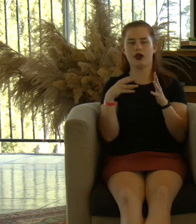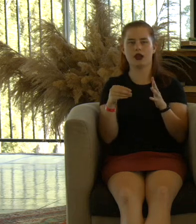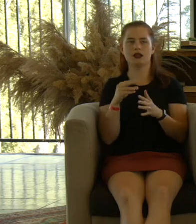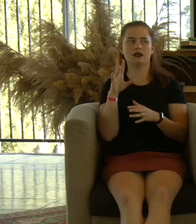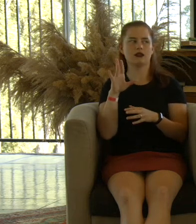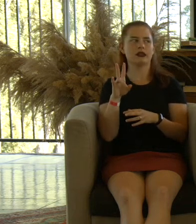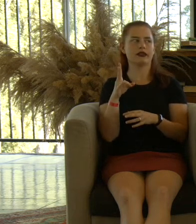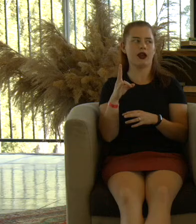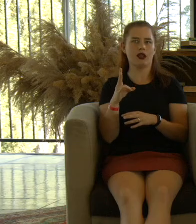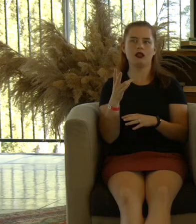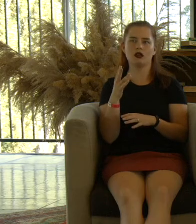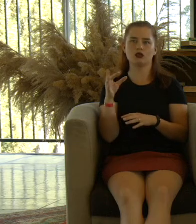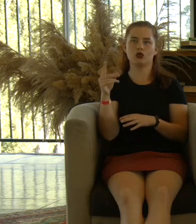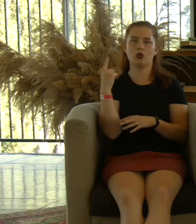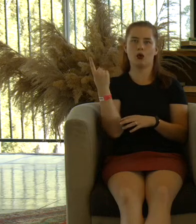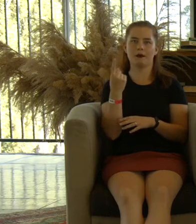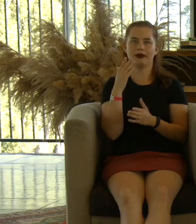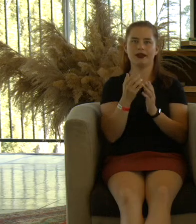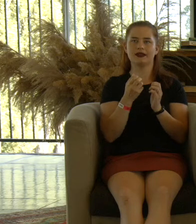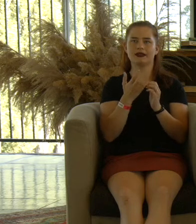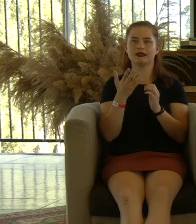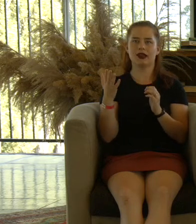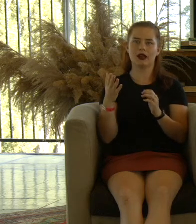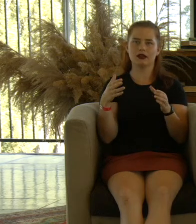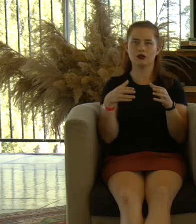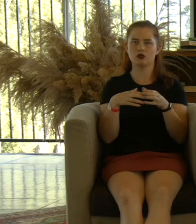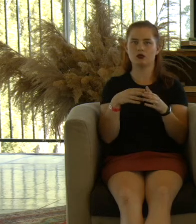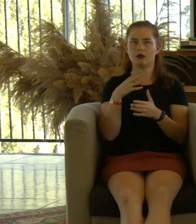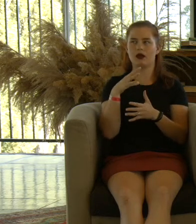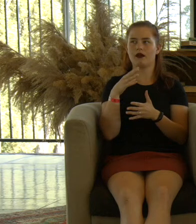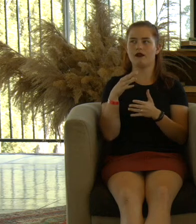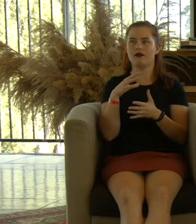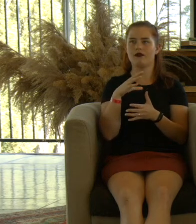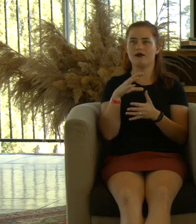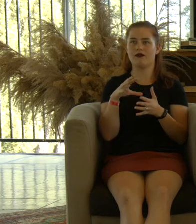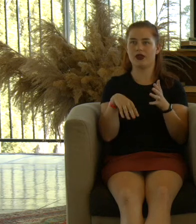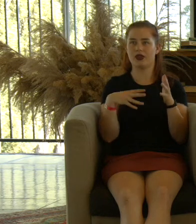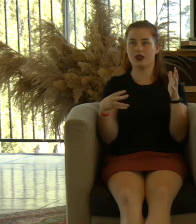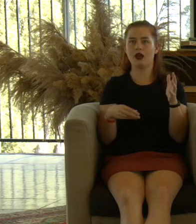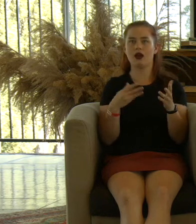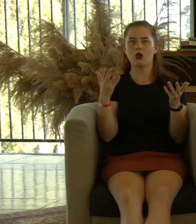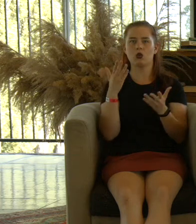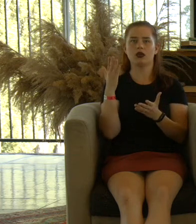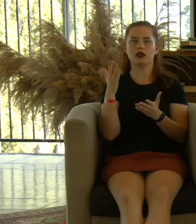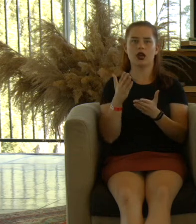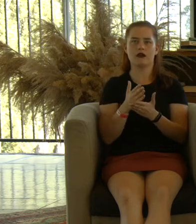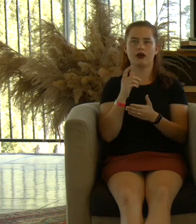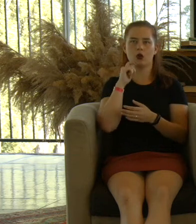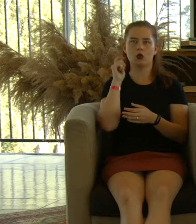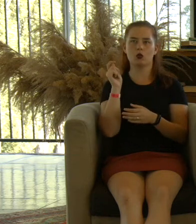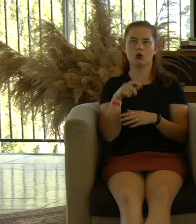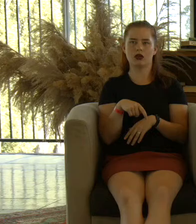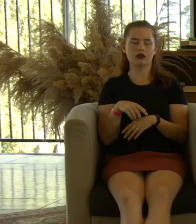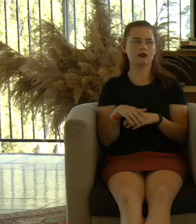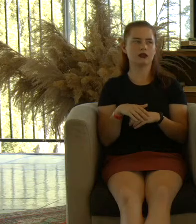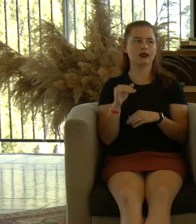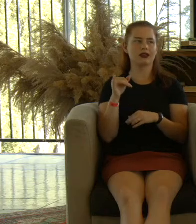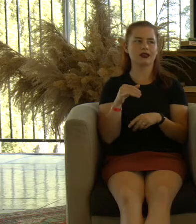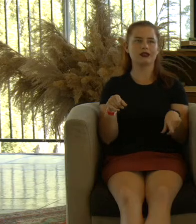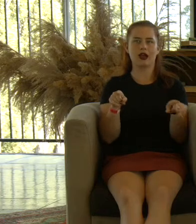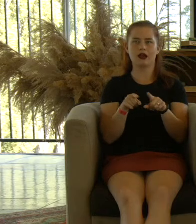Николаевской области и в Одесской области. Есть несколько сортов винограда, которые де юре являются украинскими автохтонами,